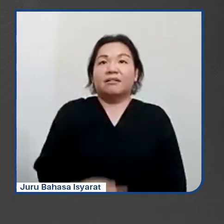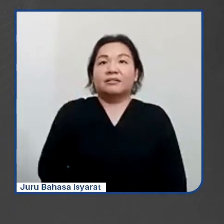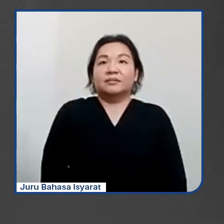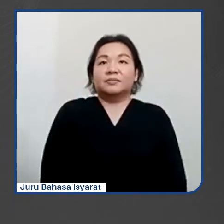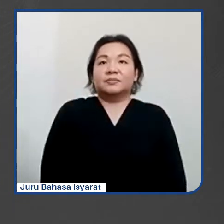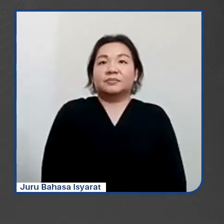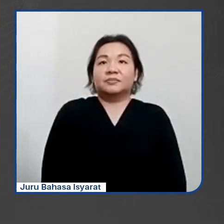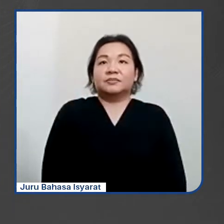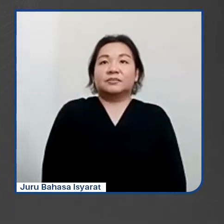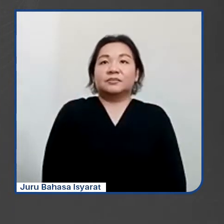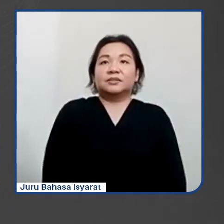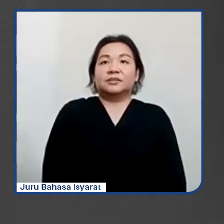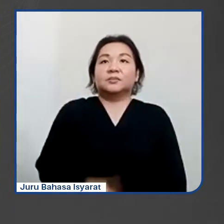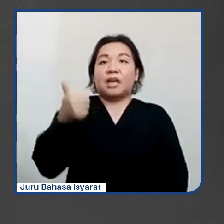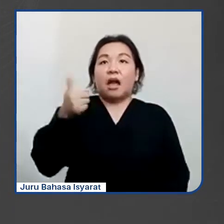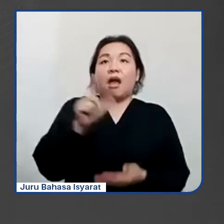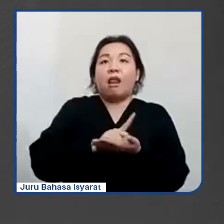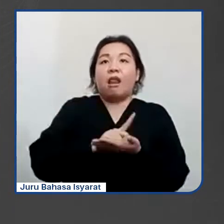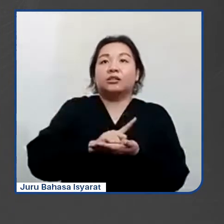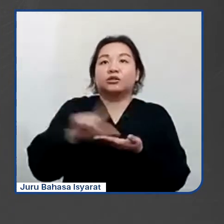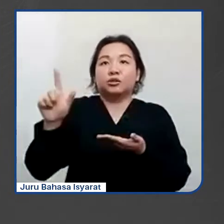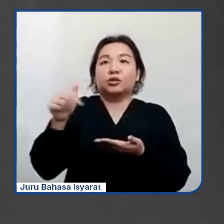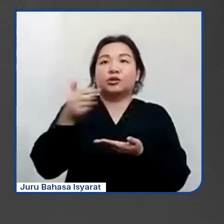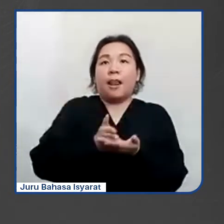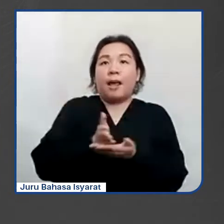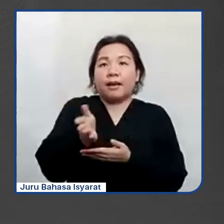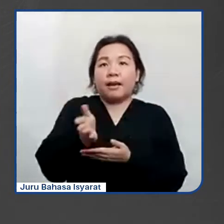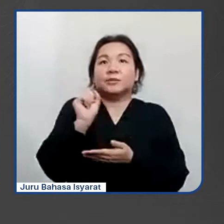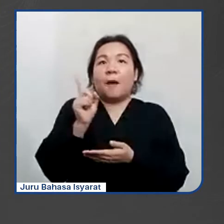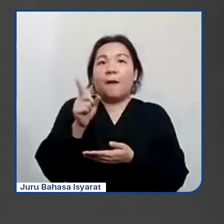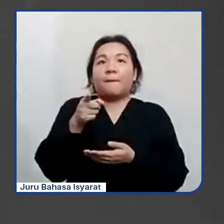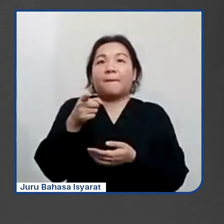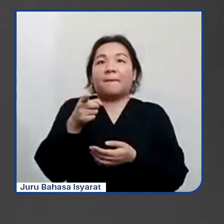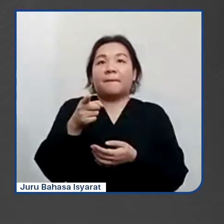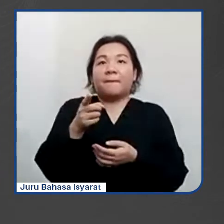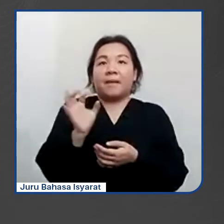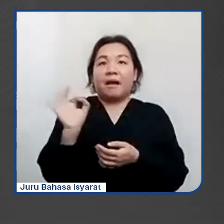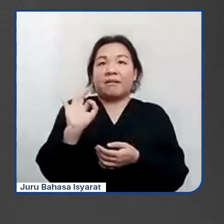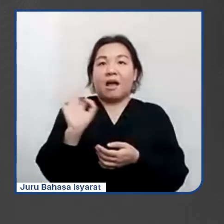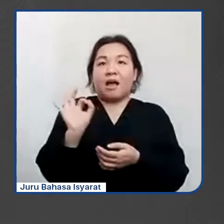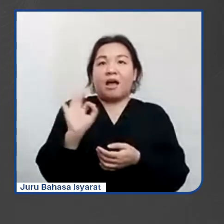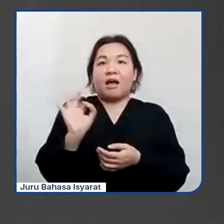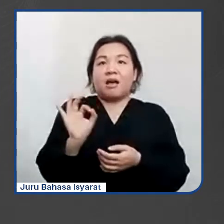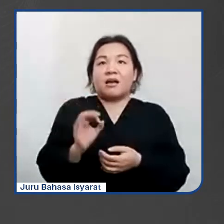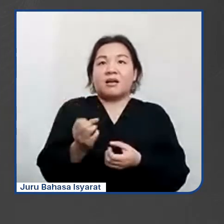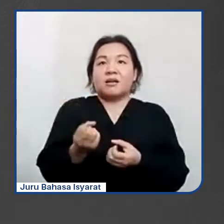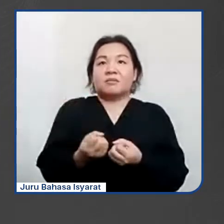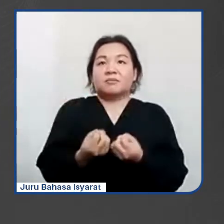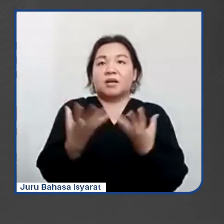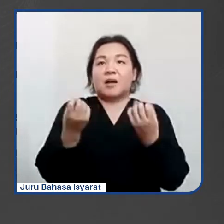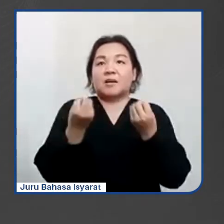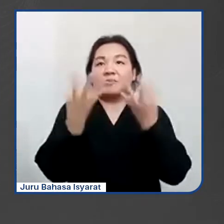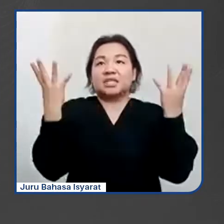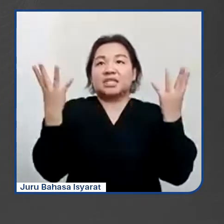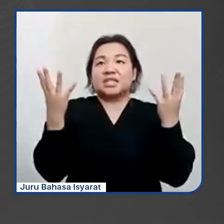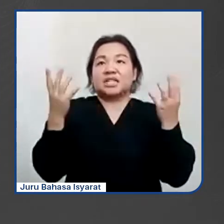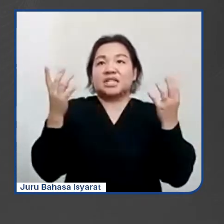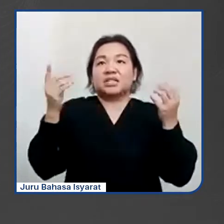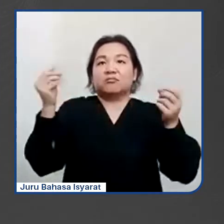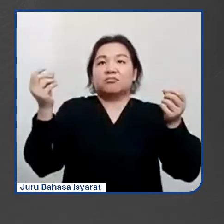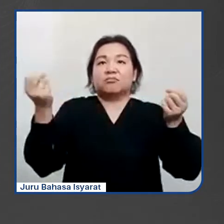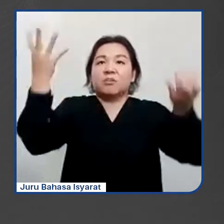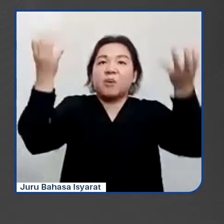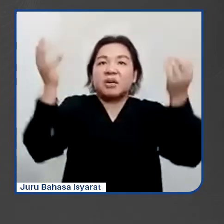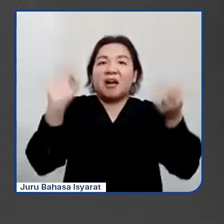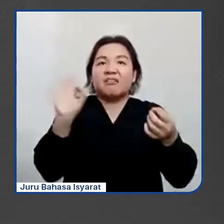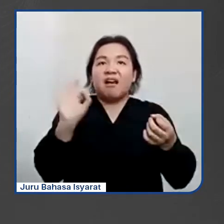ini. Dan kalau daring nggak ada, karena kan kembang api sama special effect ini bergerak di bidang ini,